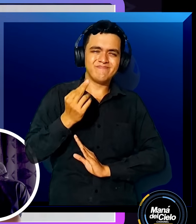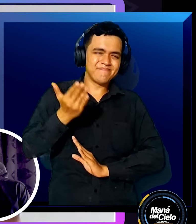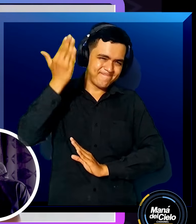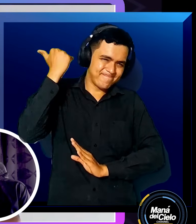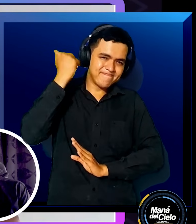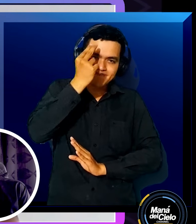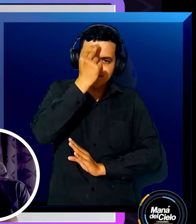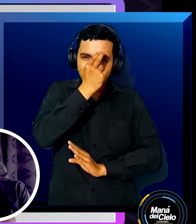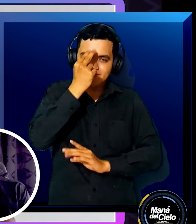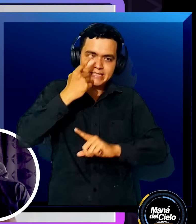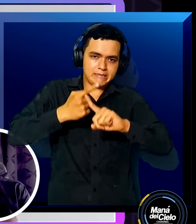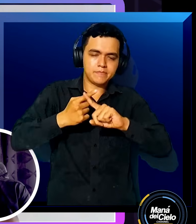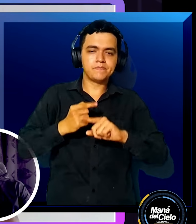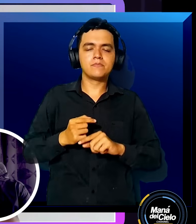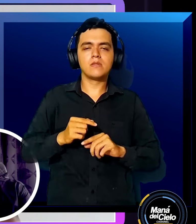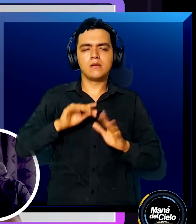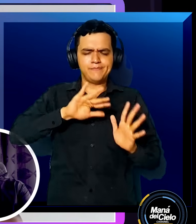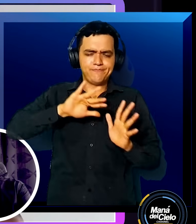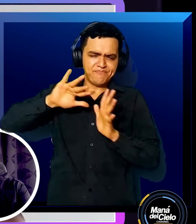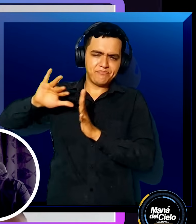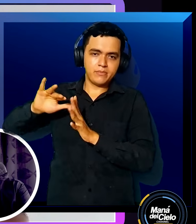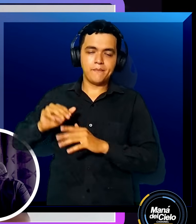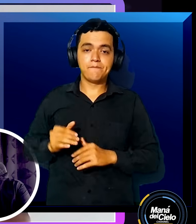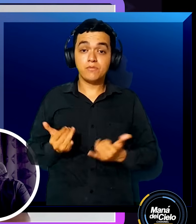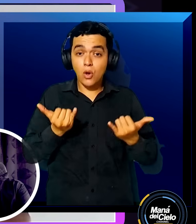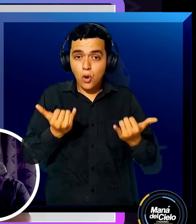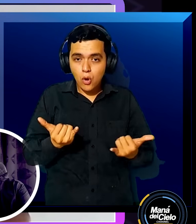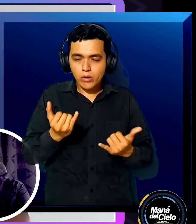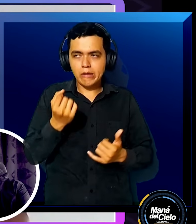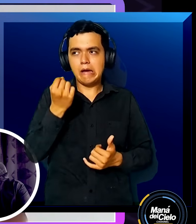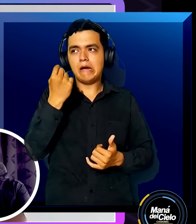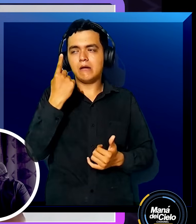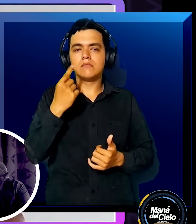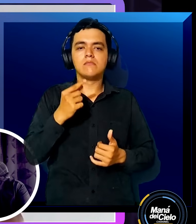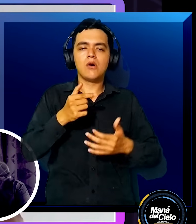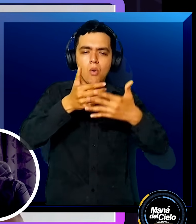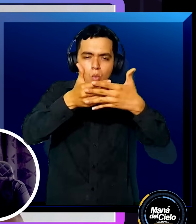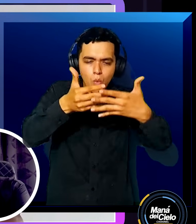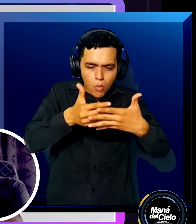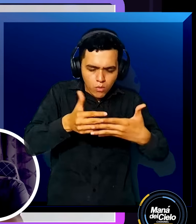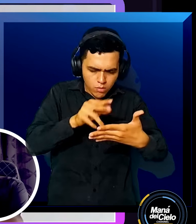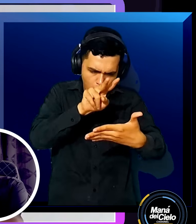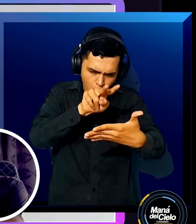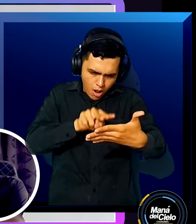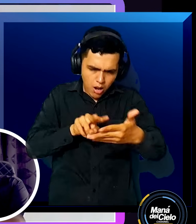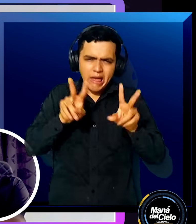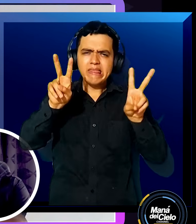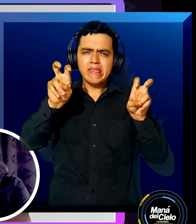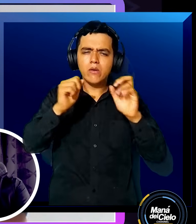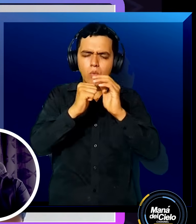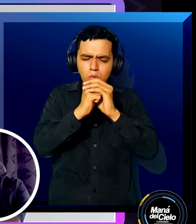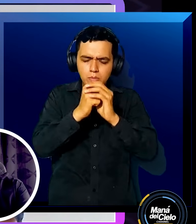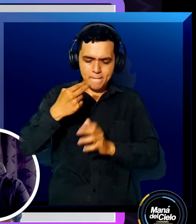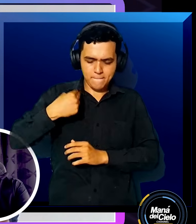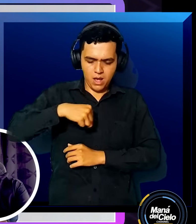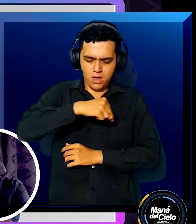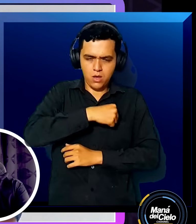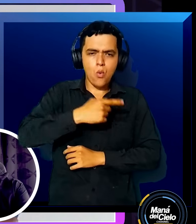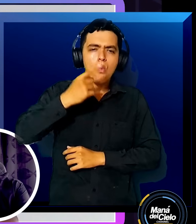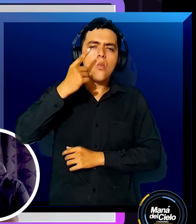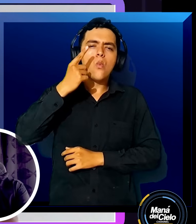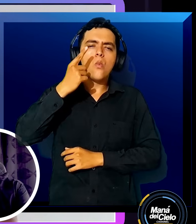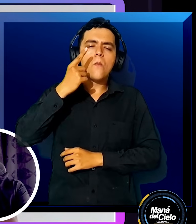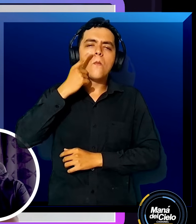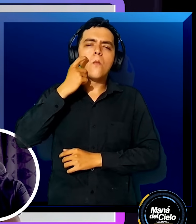un momento especial. No perturbe a alguien, que en la, cuando alguien esté orando, no llegue a perturbarle. Venga, tómese una foto, venga,